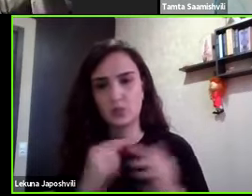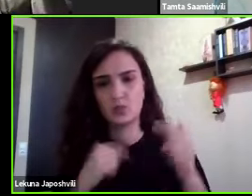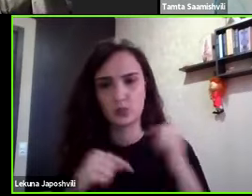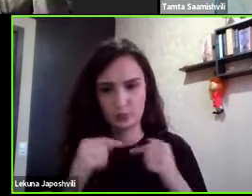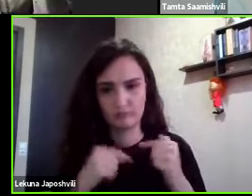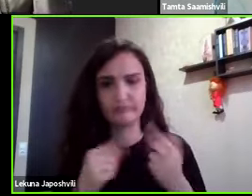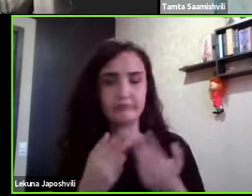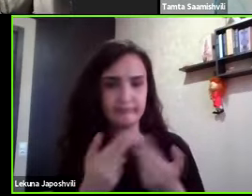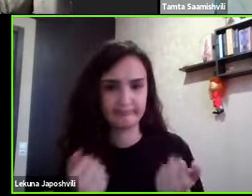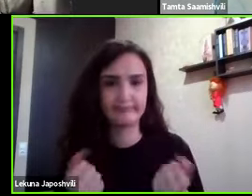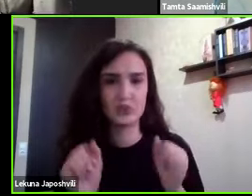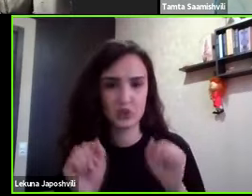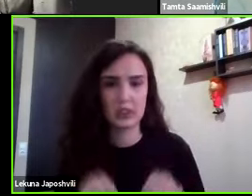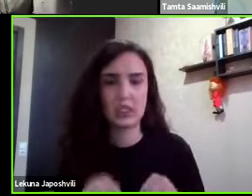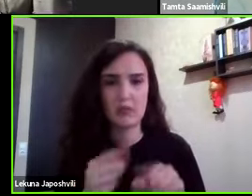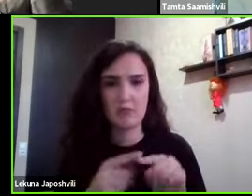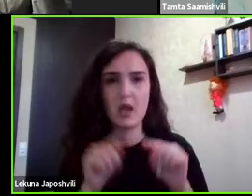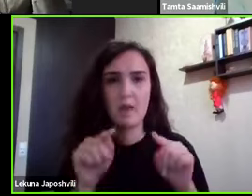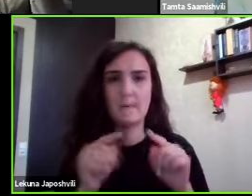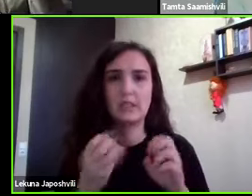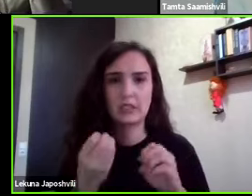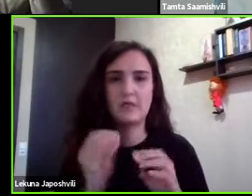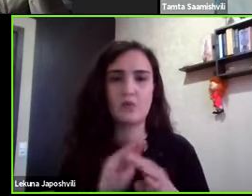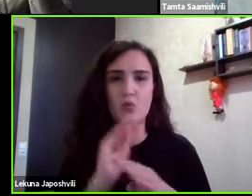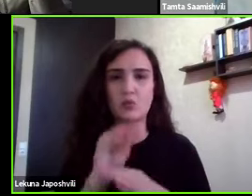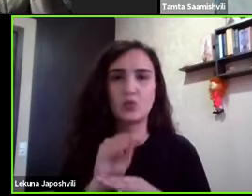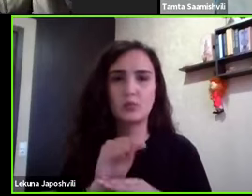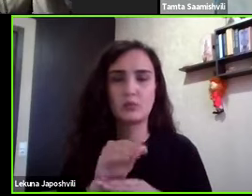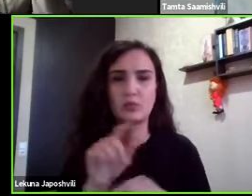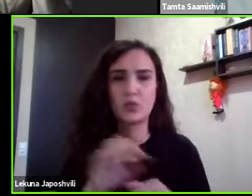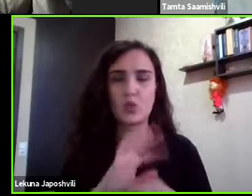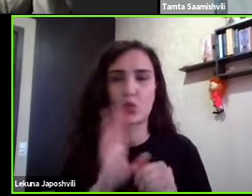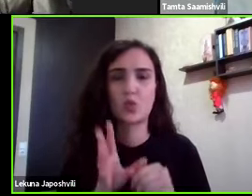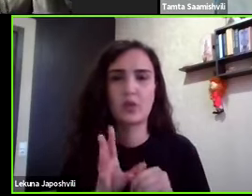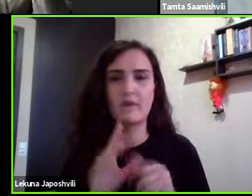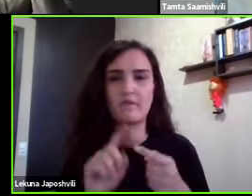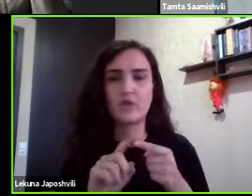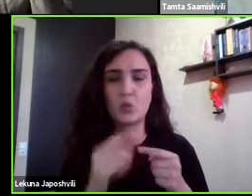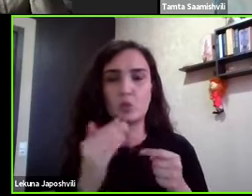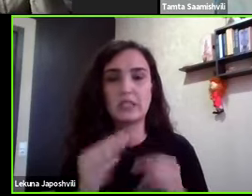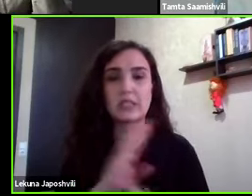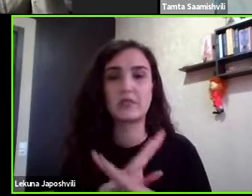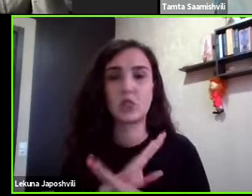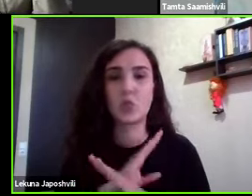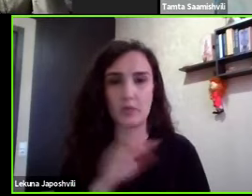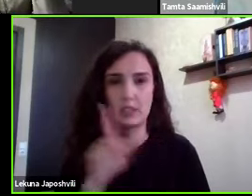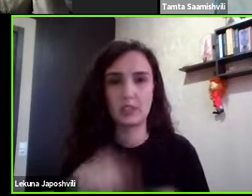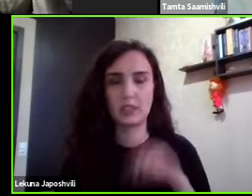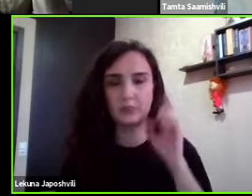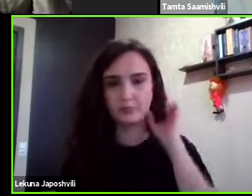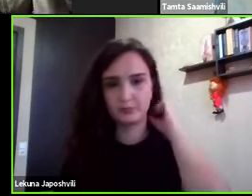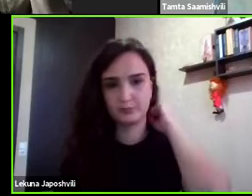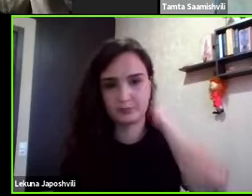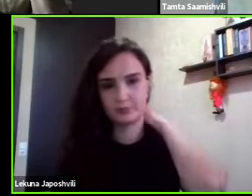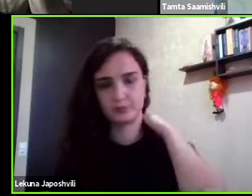და შეიძლება ამან კიდევაც გაზარდოს ამ კორონავირუსით სიკვდილობაც კი.